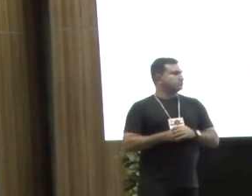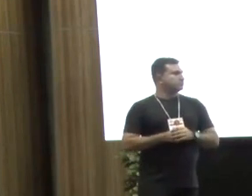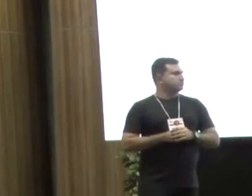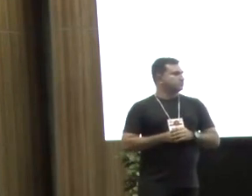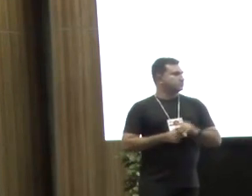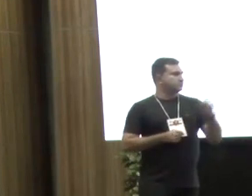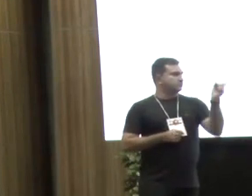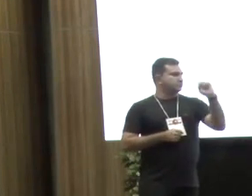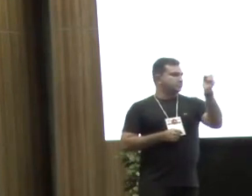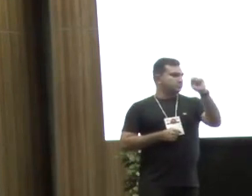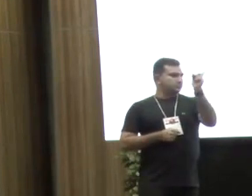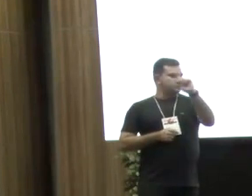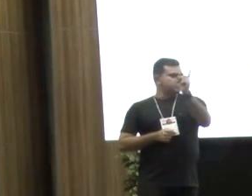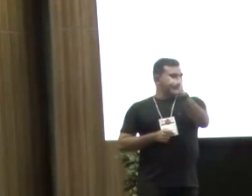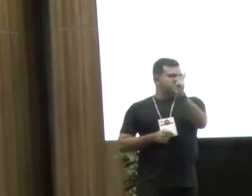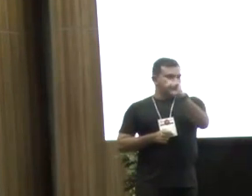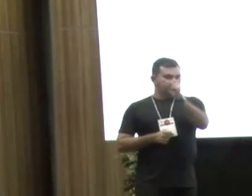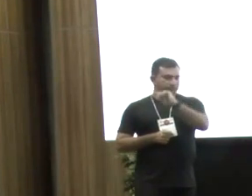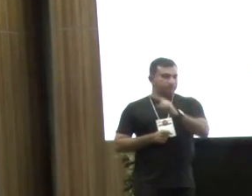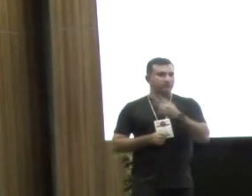Eu falei, não, senhor.